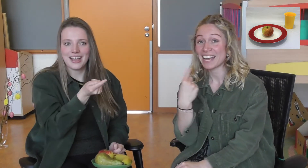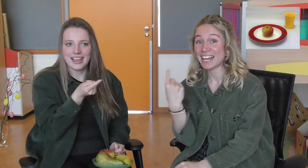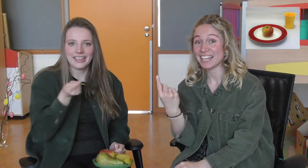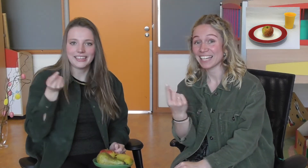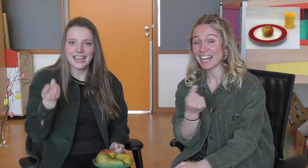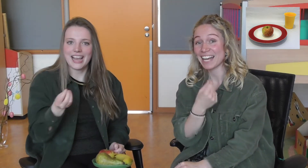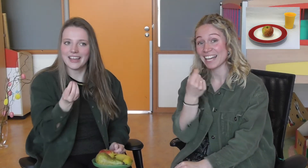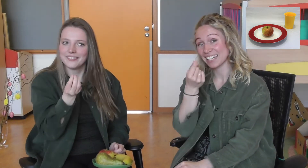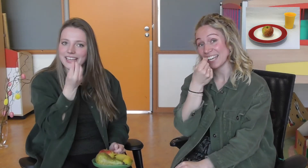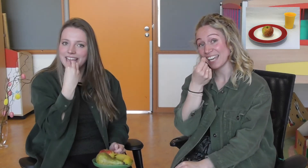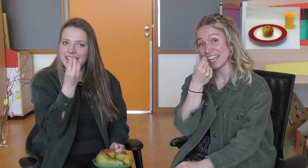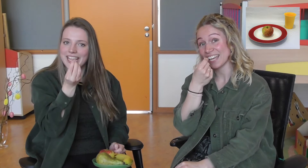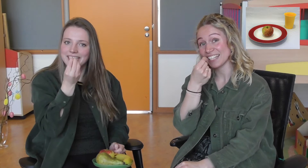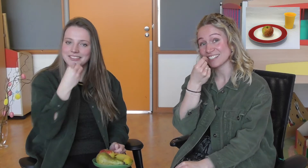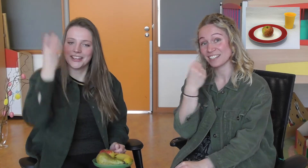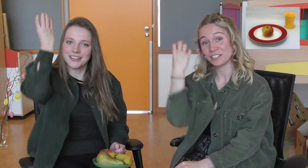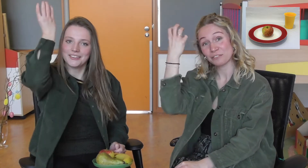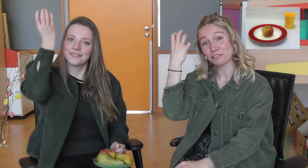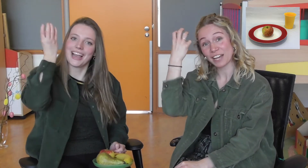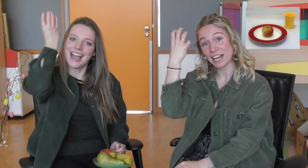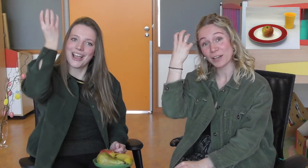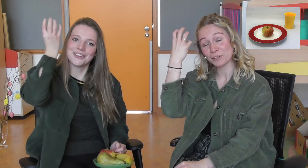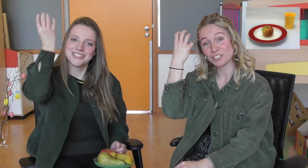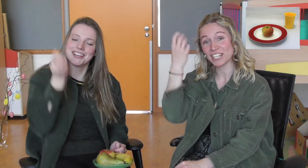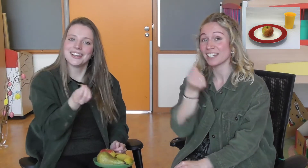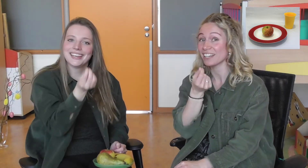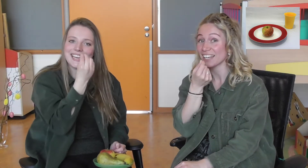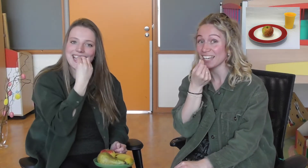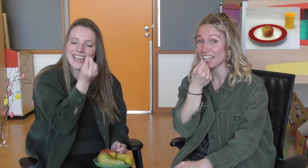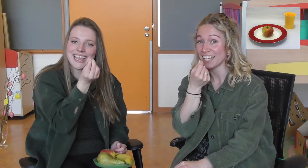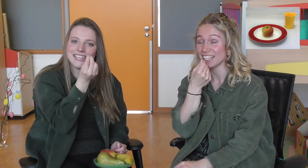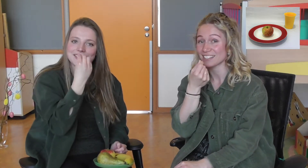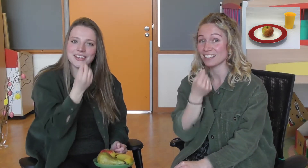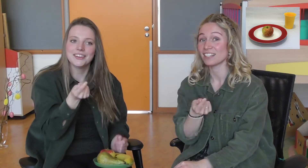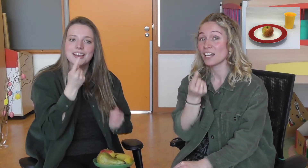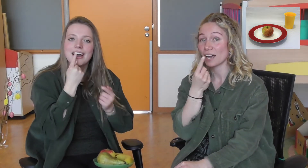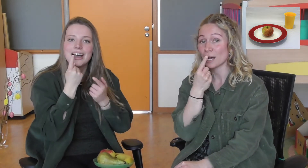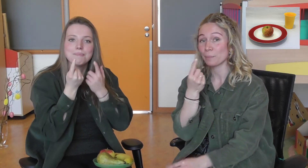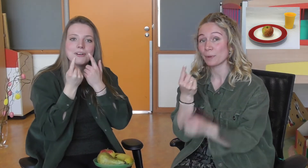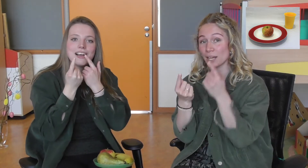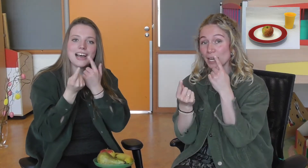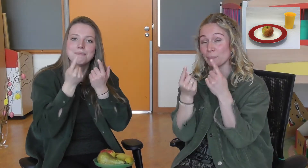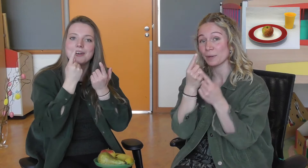Wij gaan eten, fruitje eten, hap, hap,